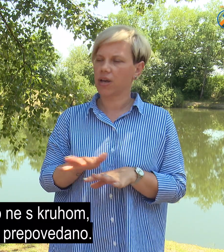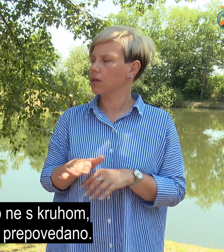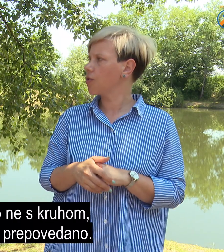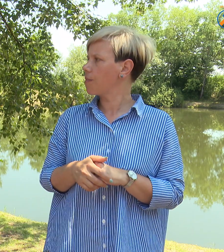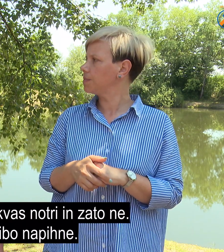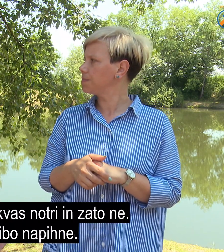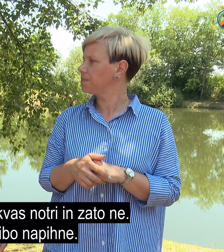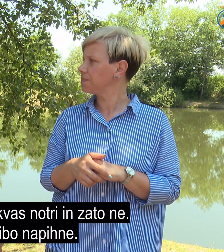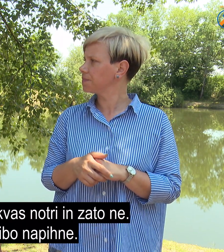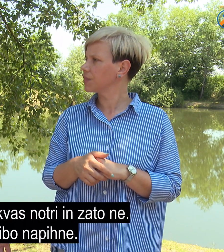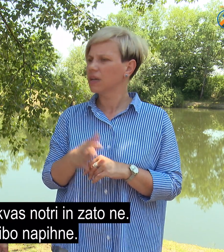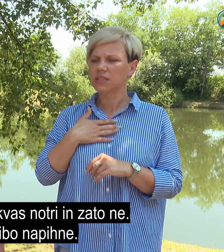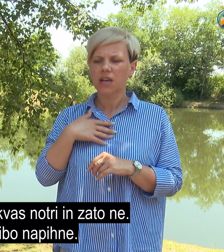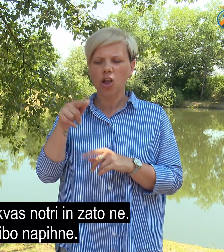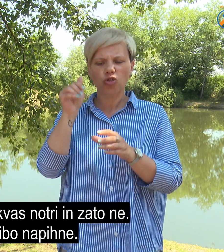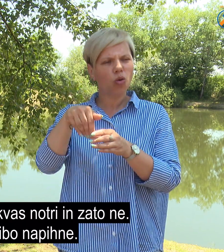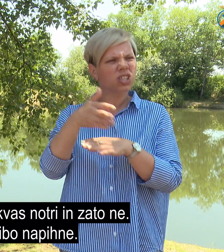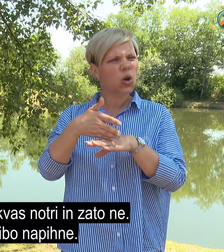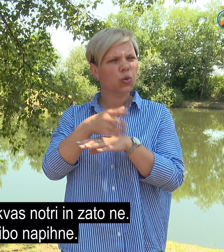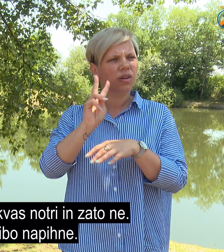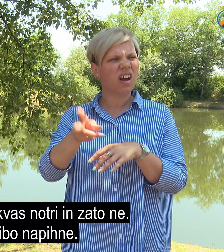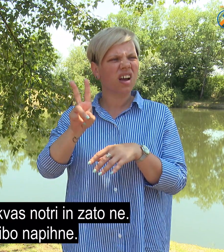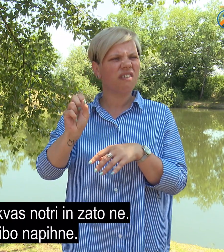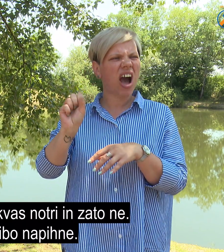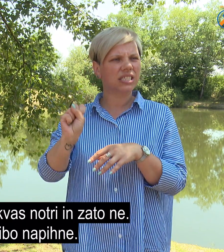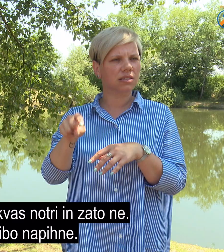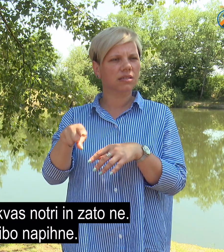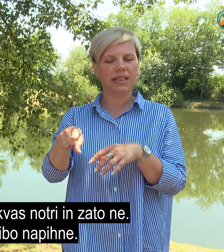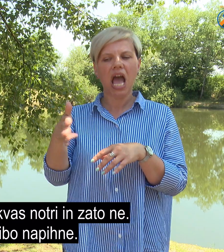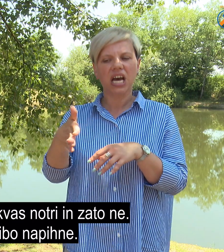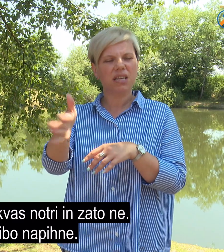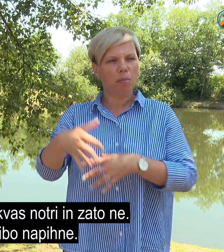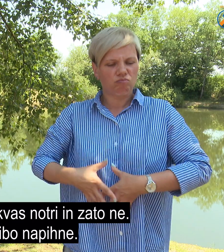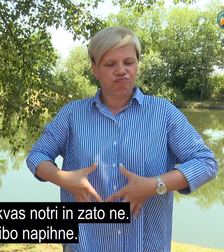Če notri pač kvase notri, pa zato ne, pa ribo napihne.